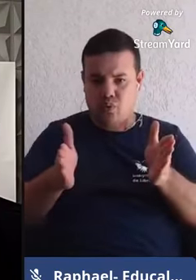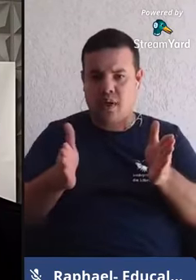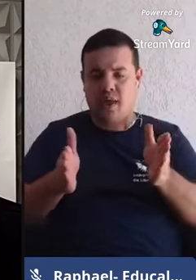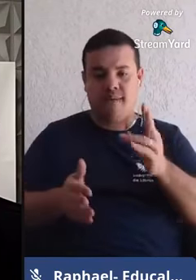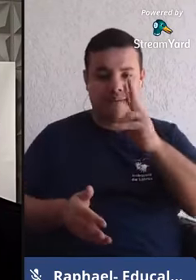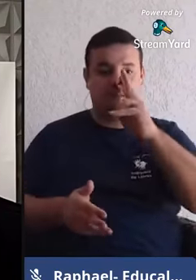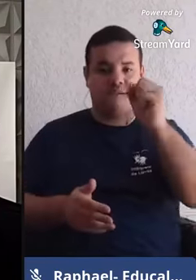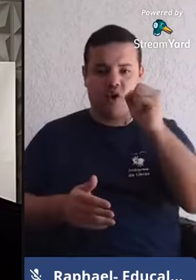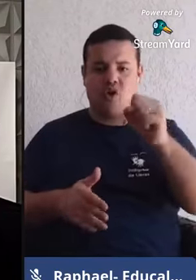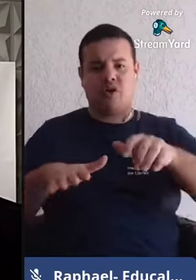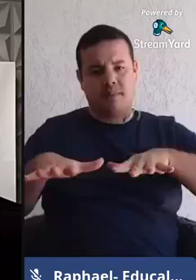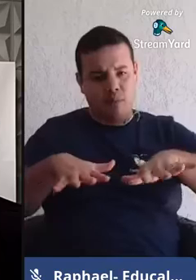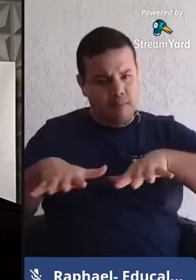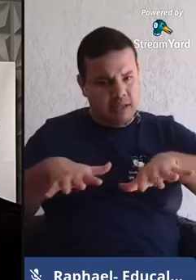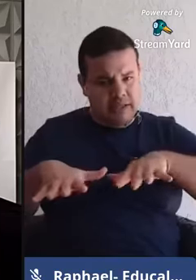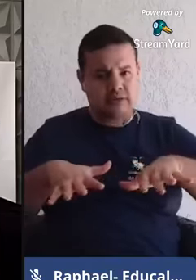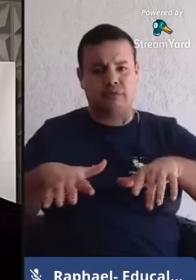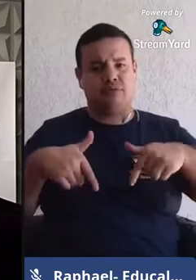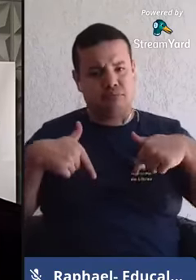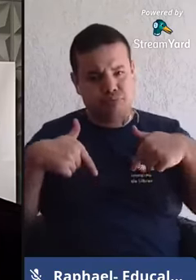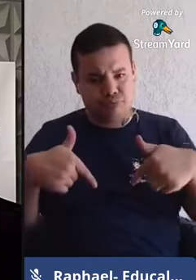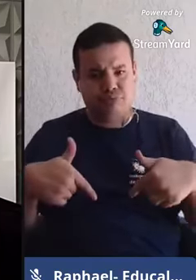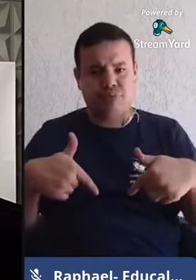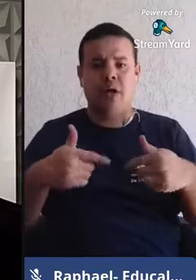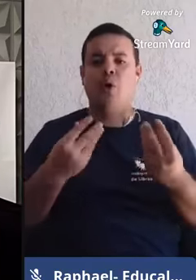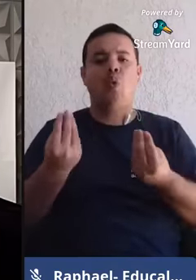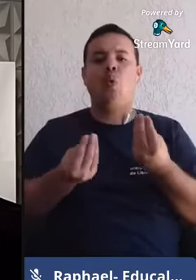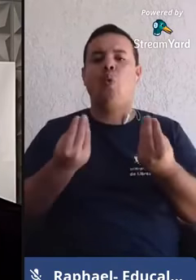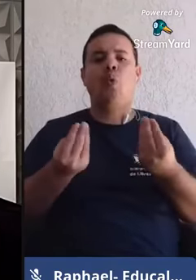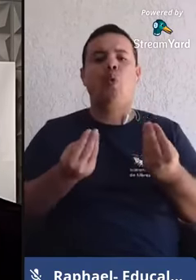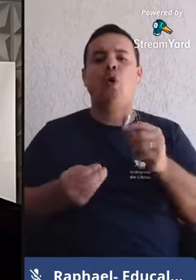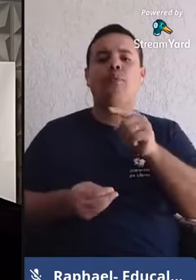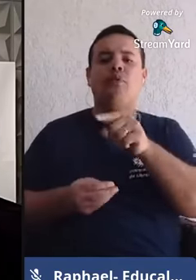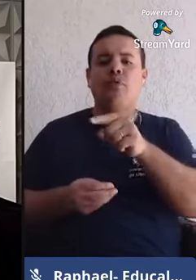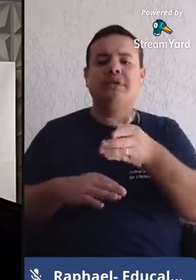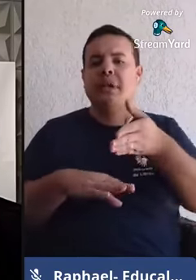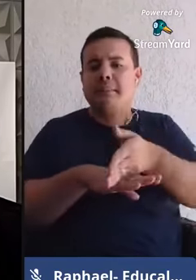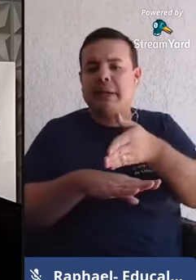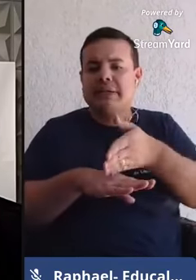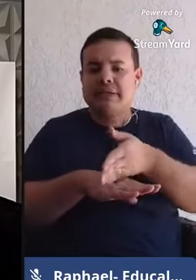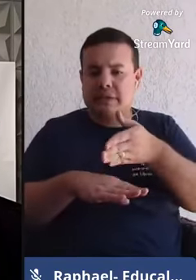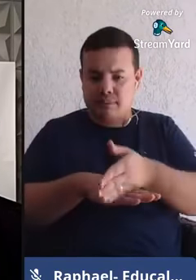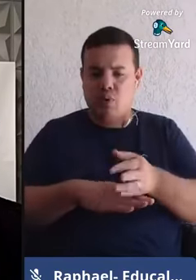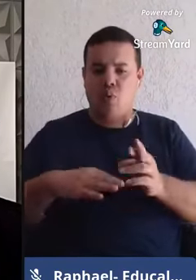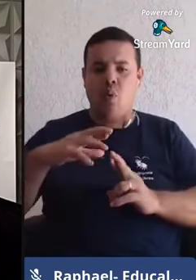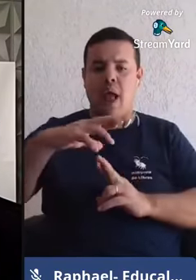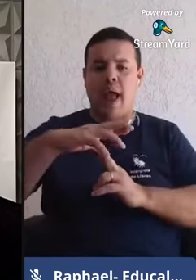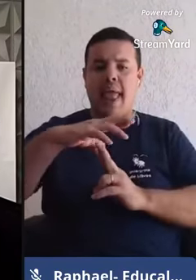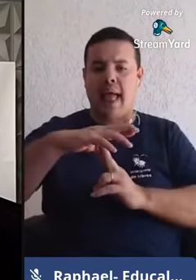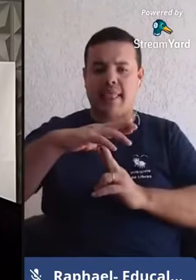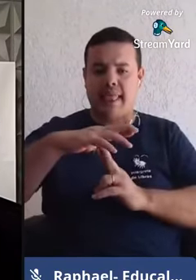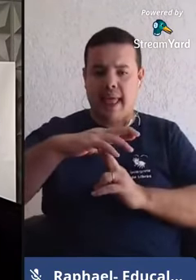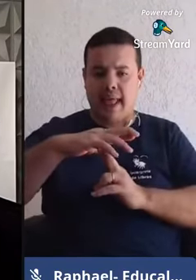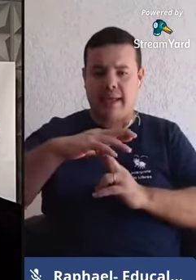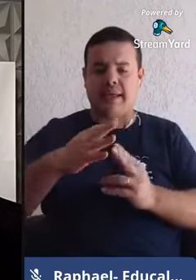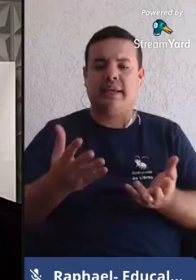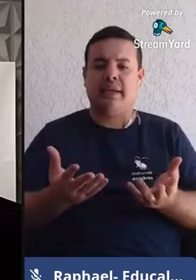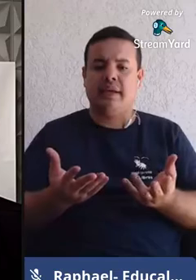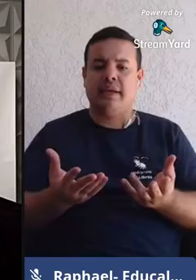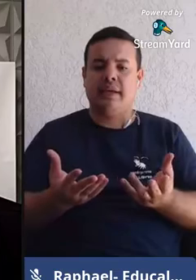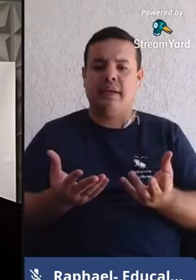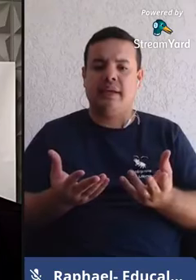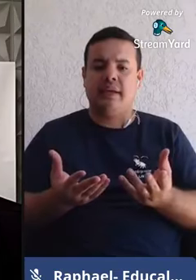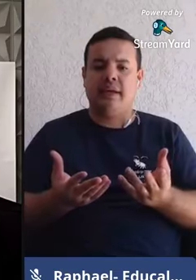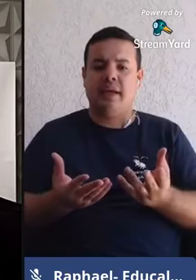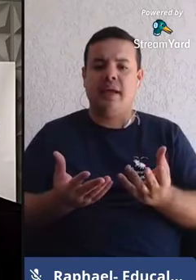de mobilização. Como é que foi seu envolvimento com a Reatec, né? E me conta